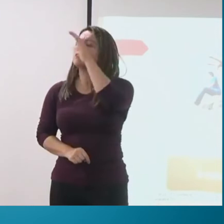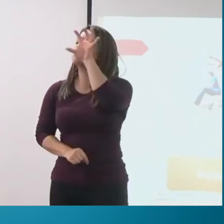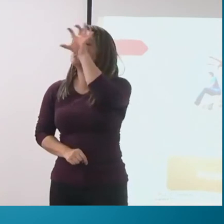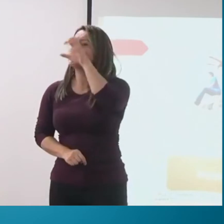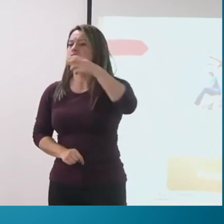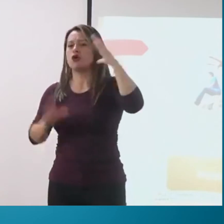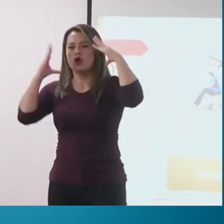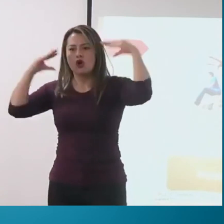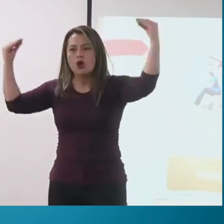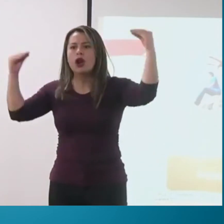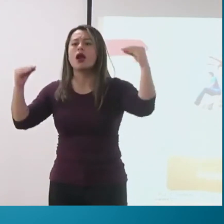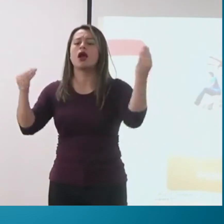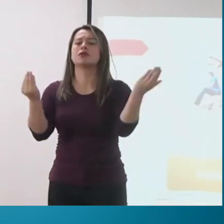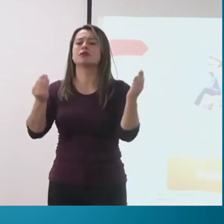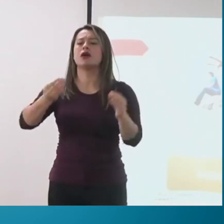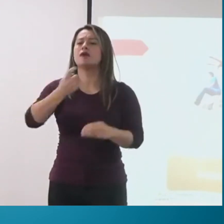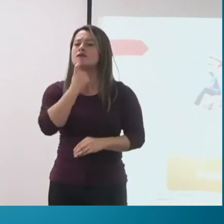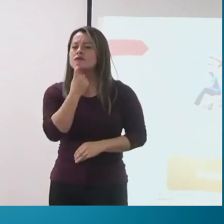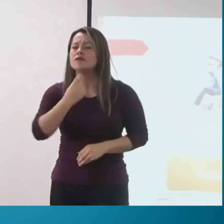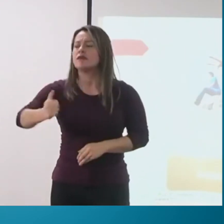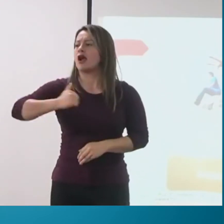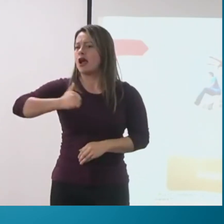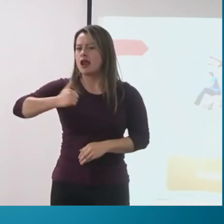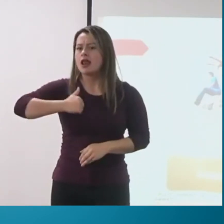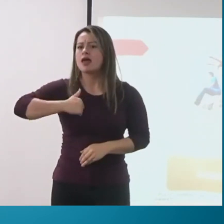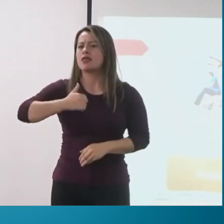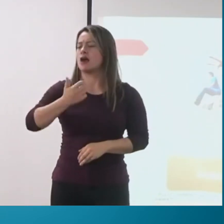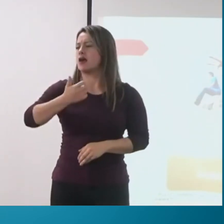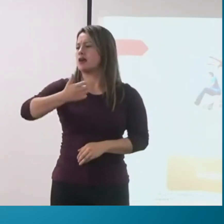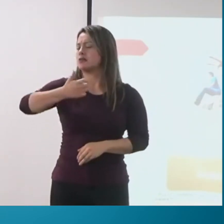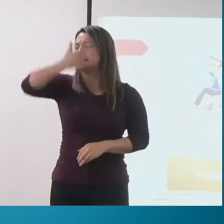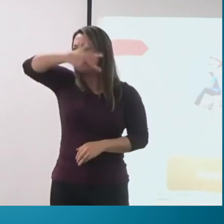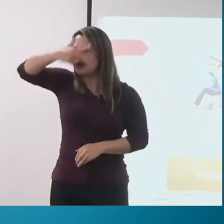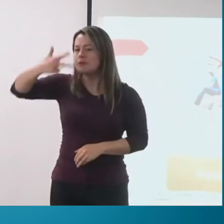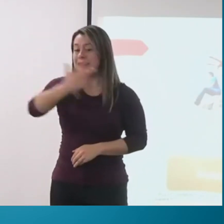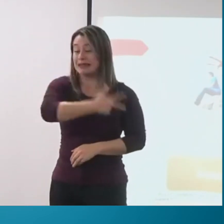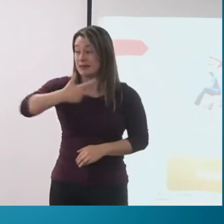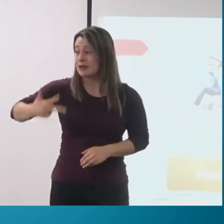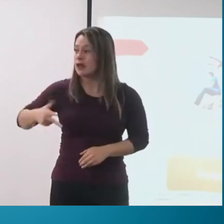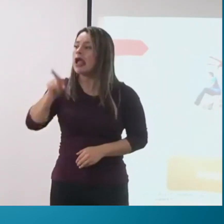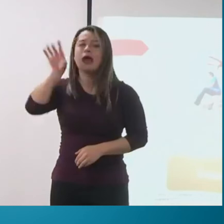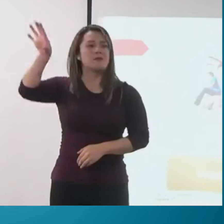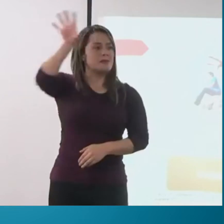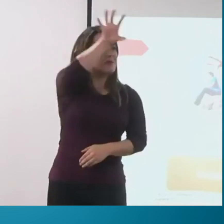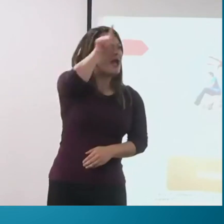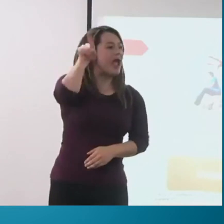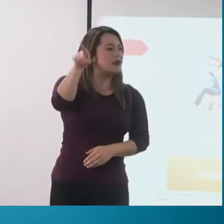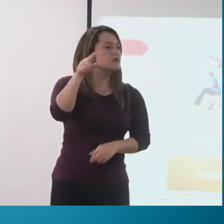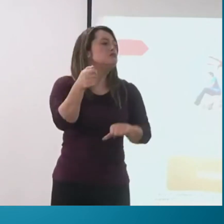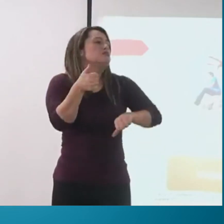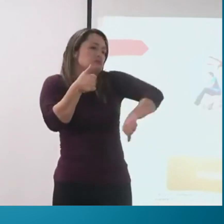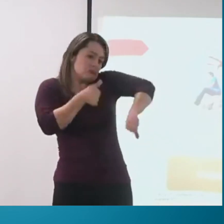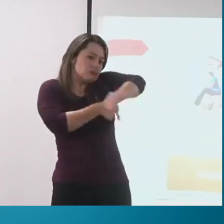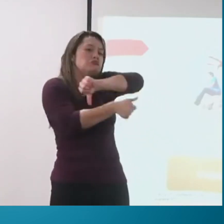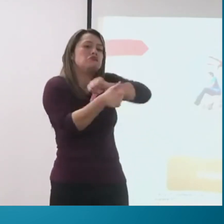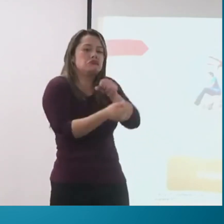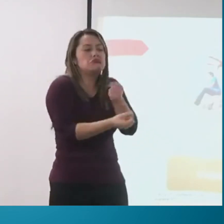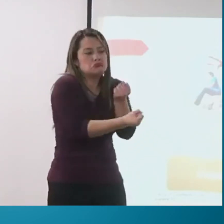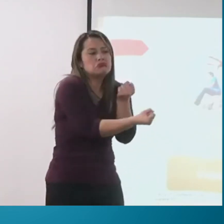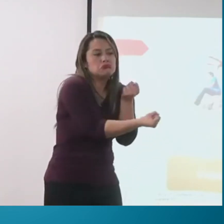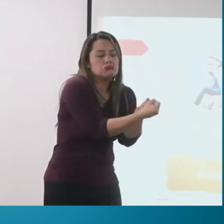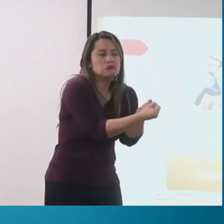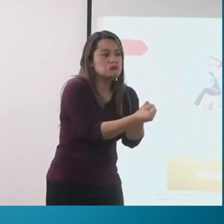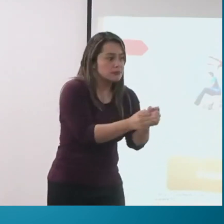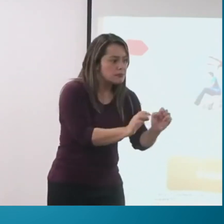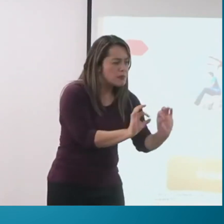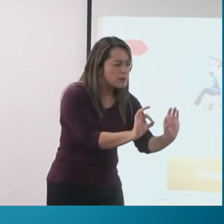Dinamarca, Finlandia, han tratado de hacer un balance donde pese, sí, obviamente me van a indemnizar, pero que haya un balance que sea más hacia